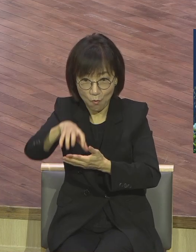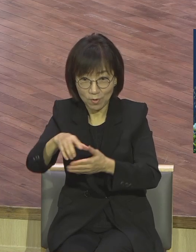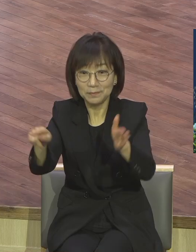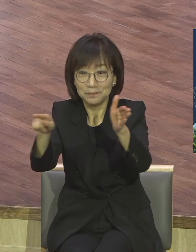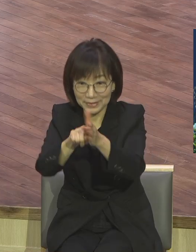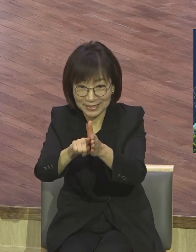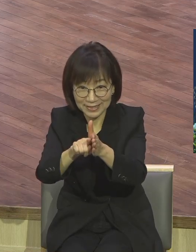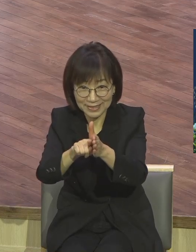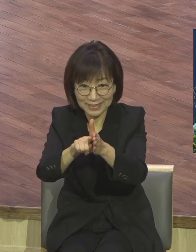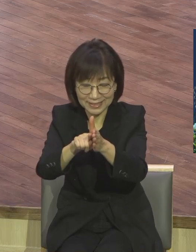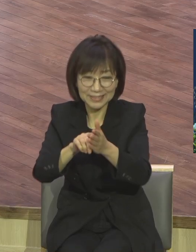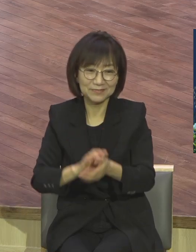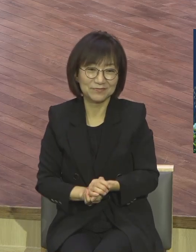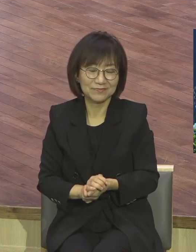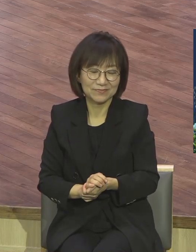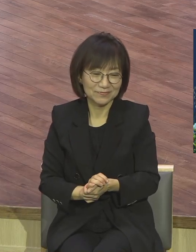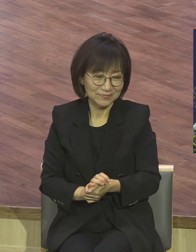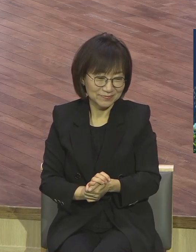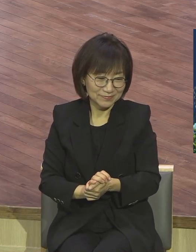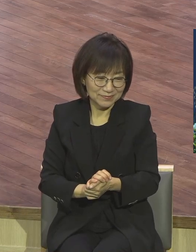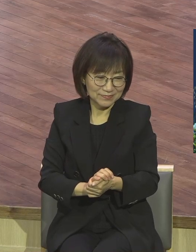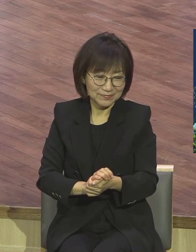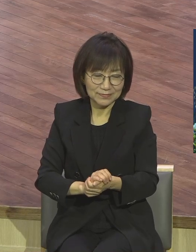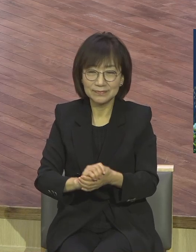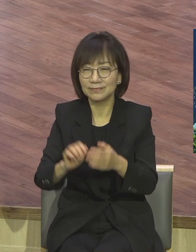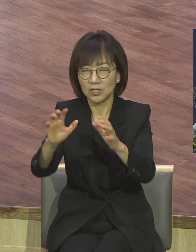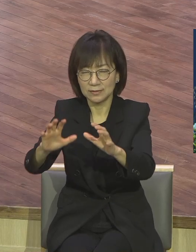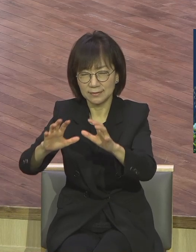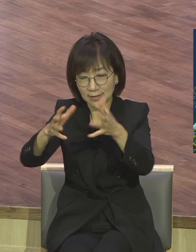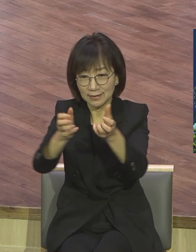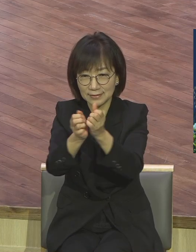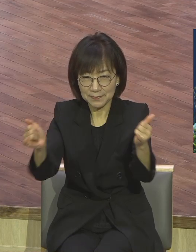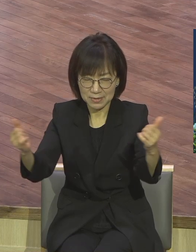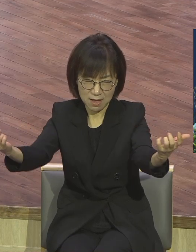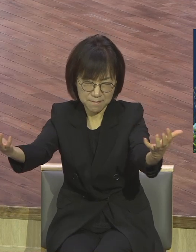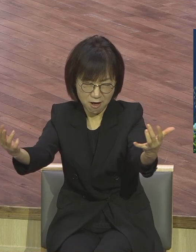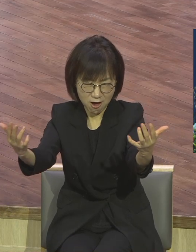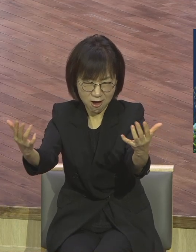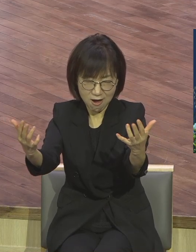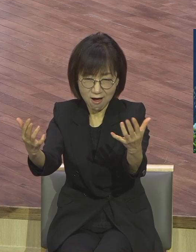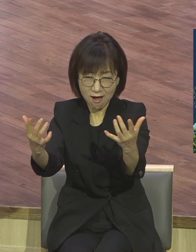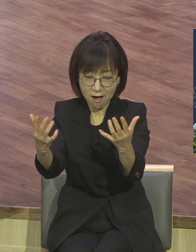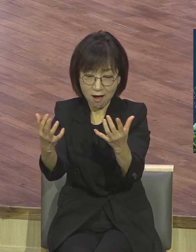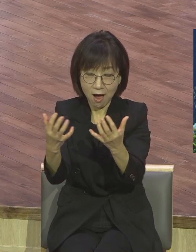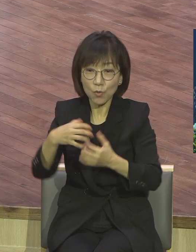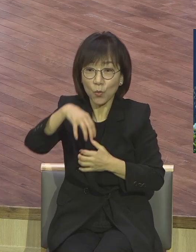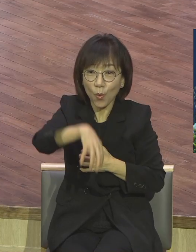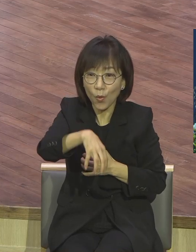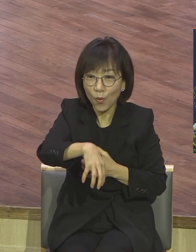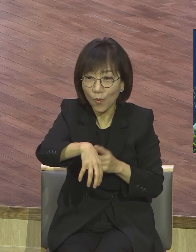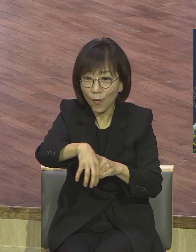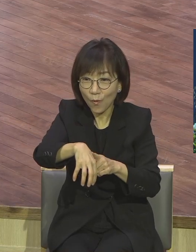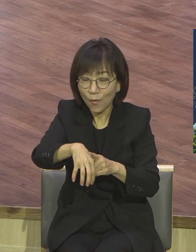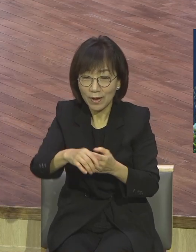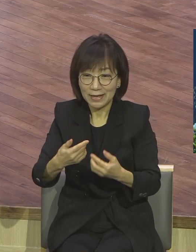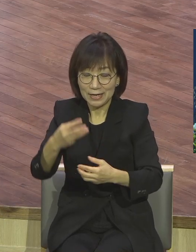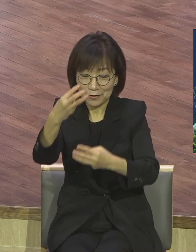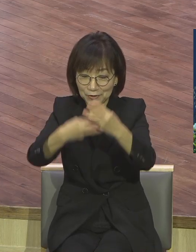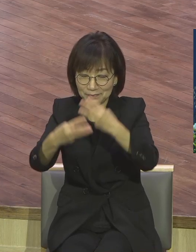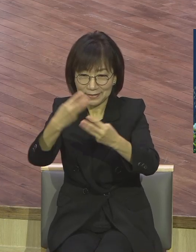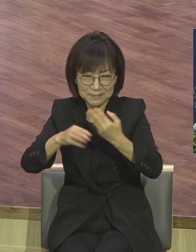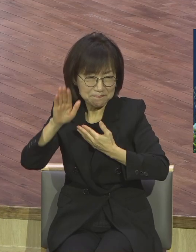주께로 돌아오는 그러한 이 플랫폼으로 우리 렘넌트 후대들이 마음껏 미래를